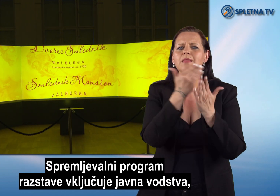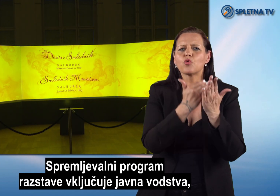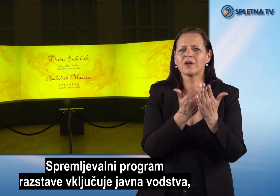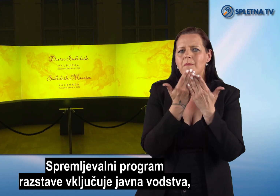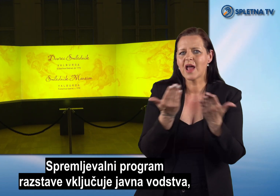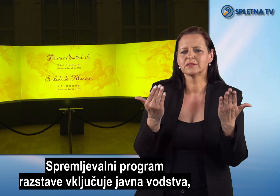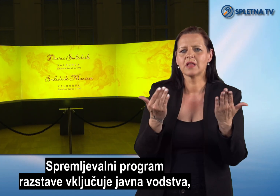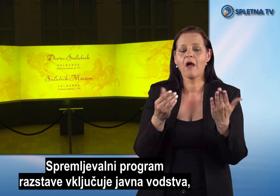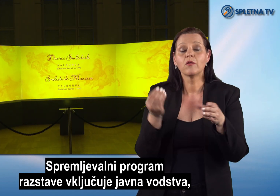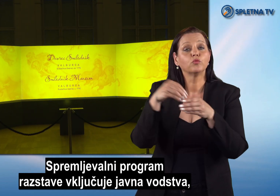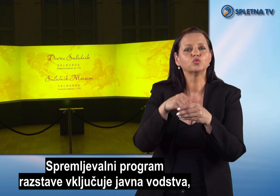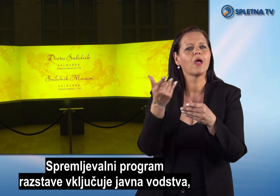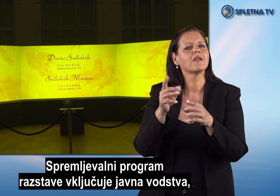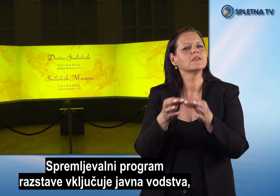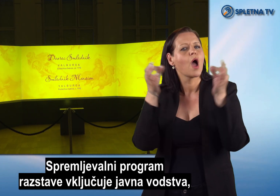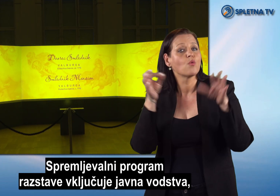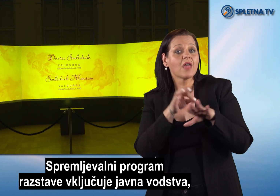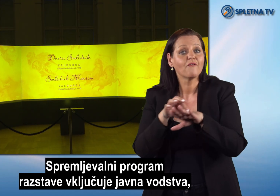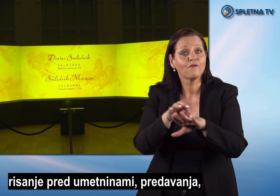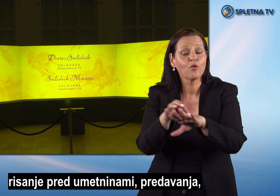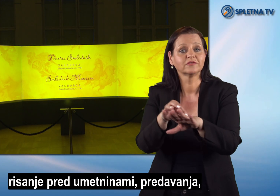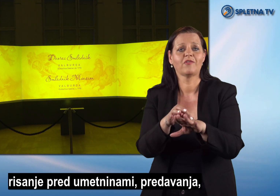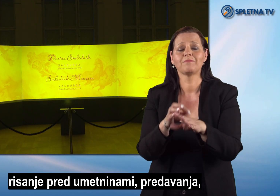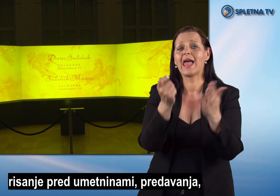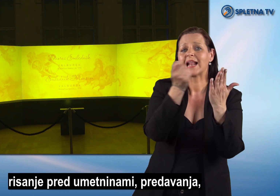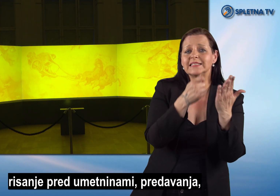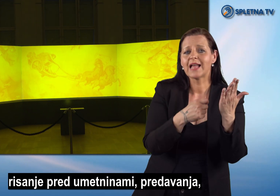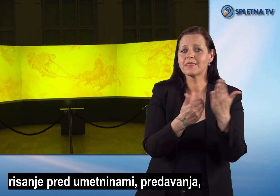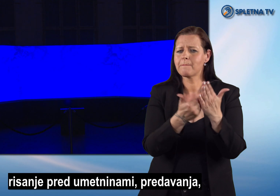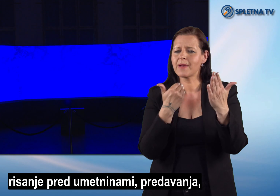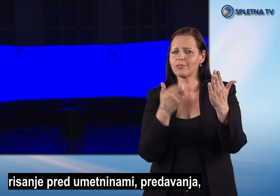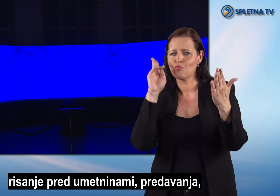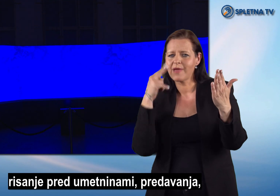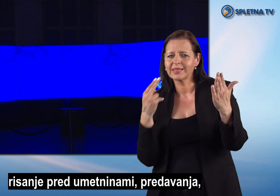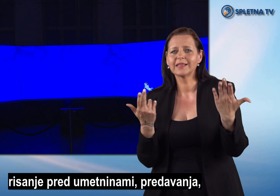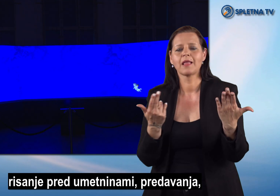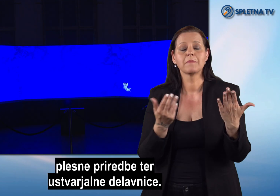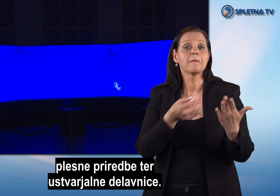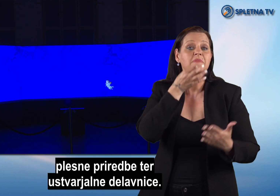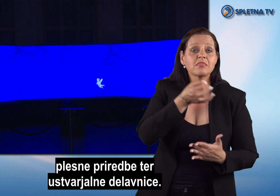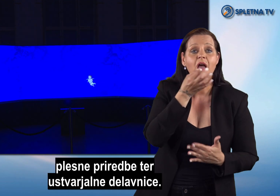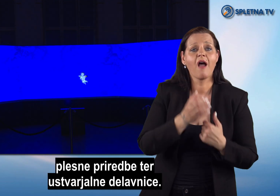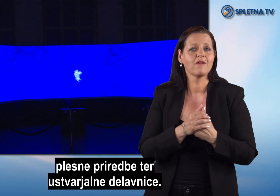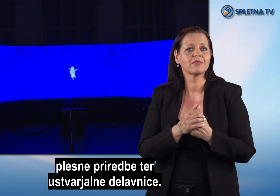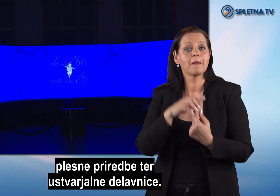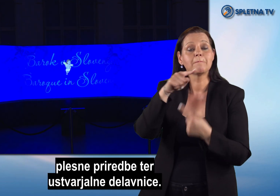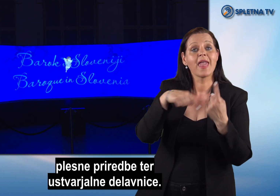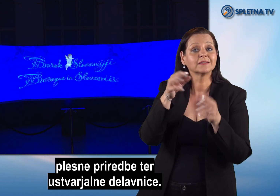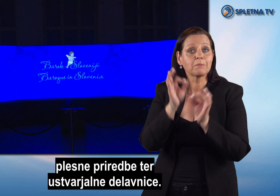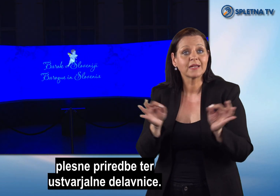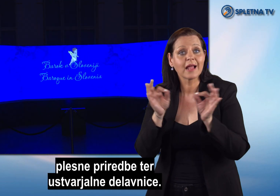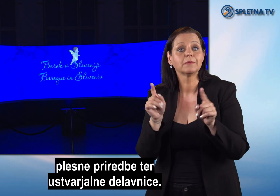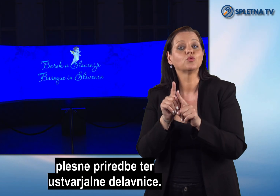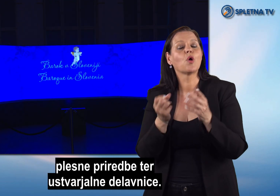Spremljevalni program razstave vključuje javna vodstva, risanje pred umetninami, predavanja, plesne priredbe